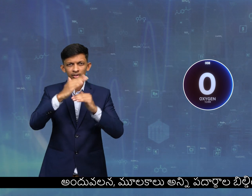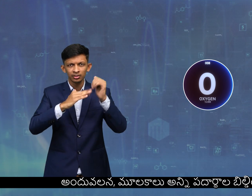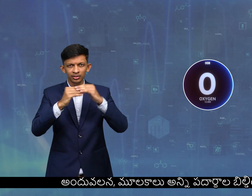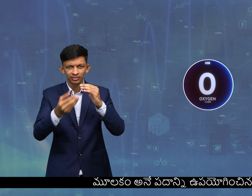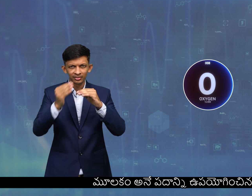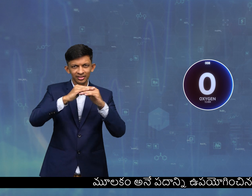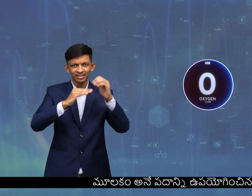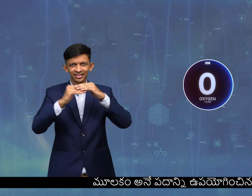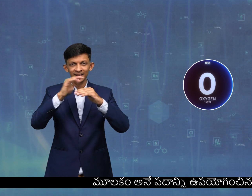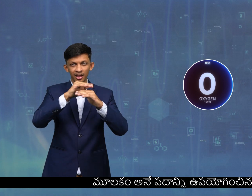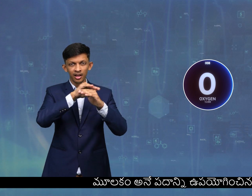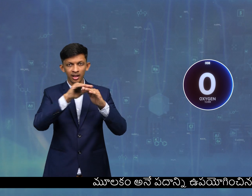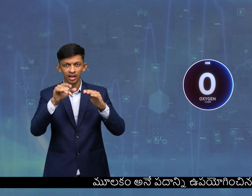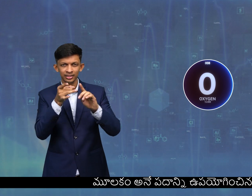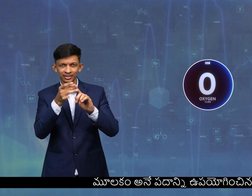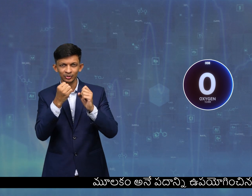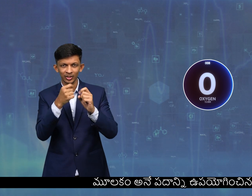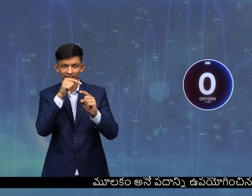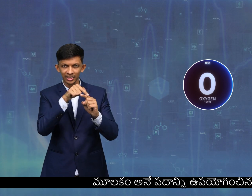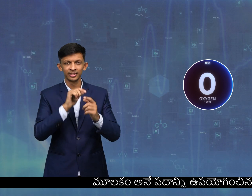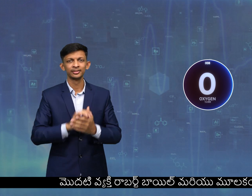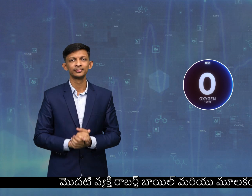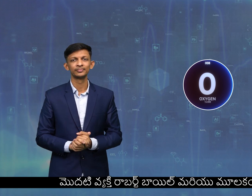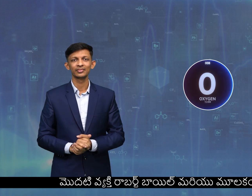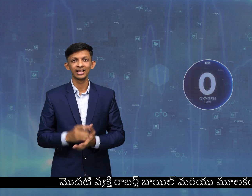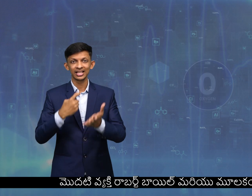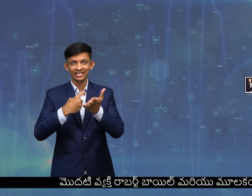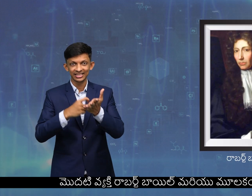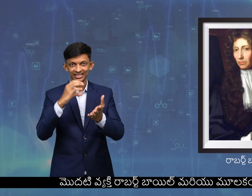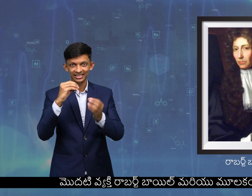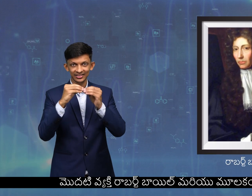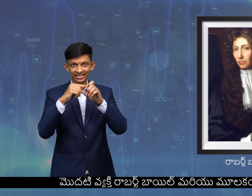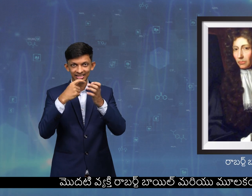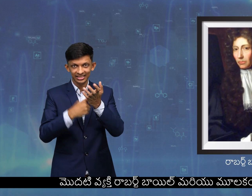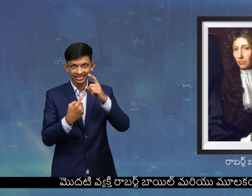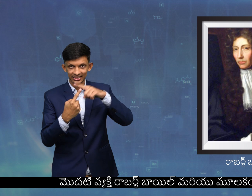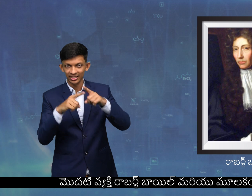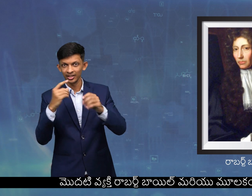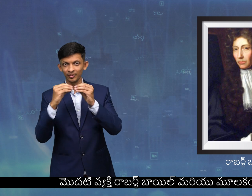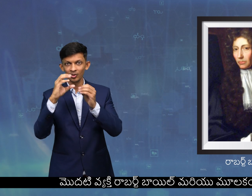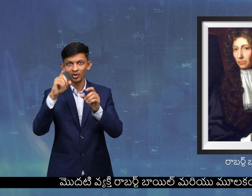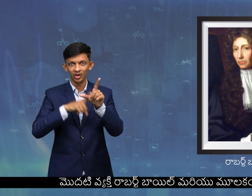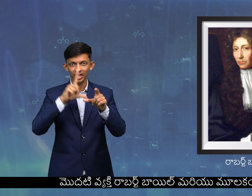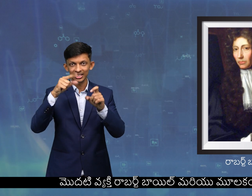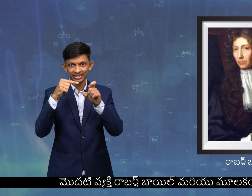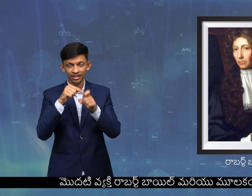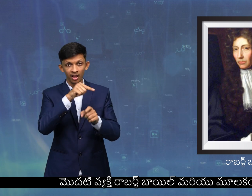బ్లాక్. మూలకం అనే పదాన్ని ఉపయోగించిన మొదటి వ్యక్తి రాబర్ట్